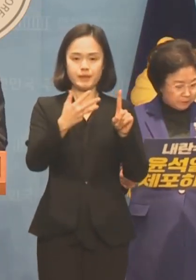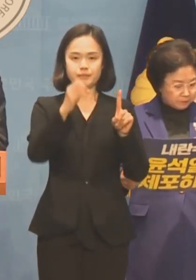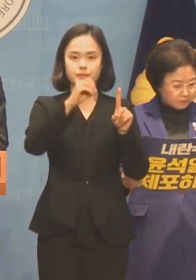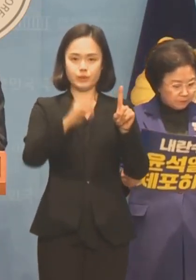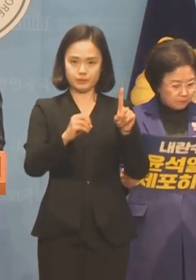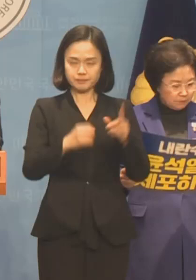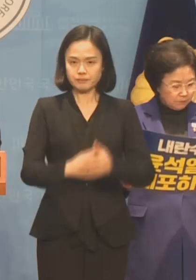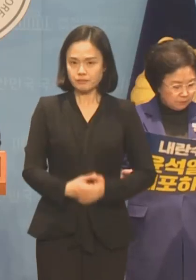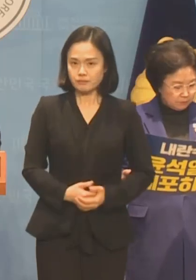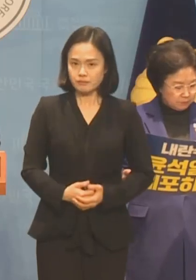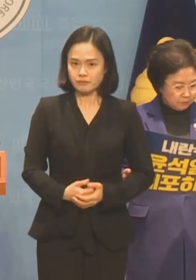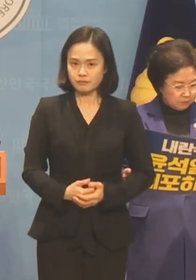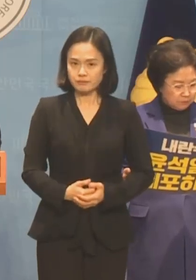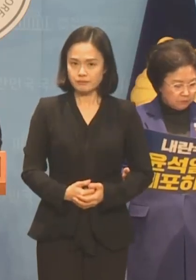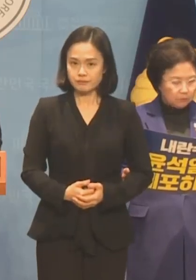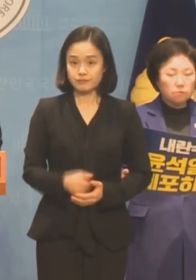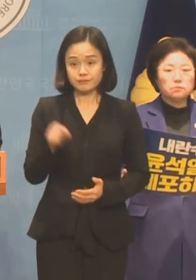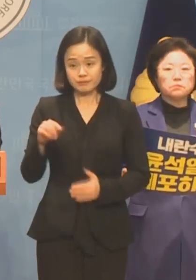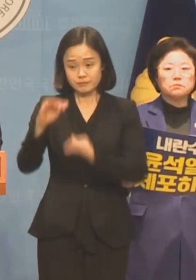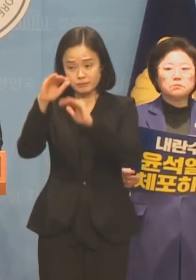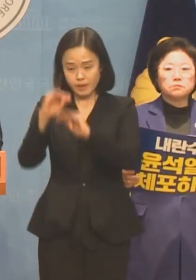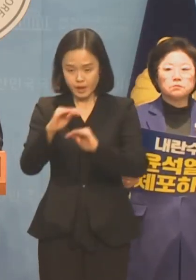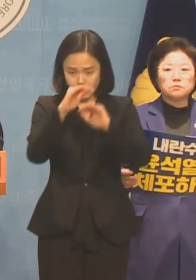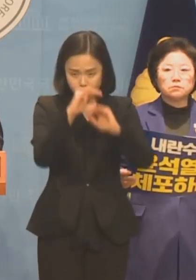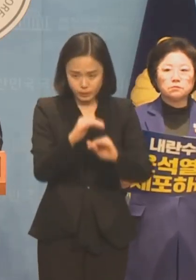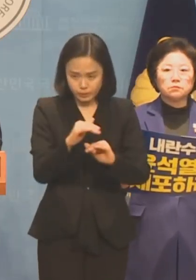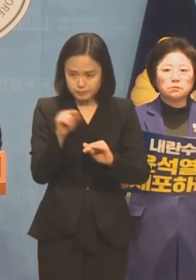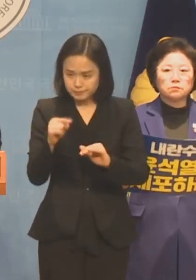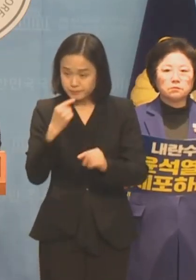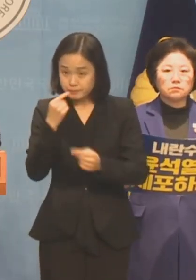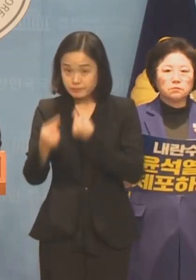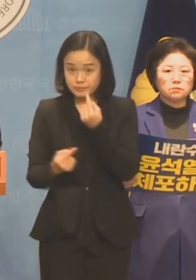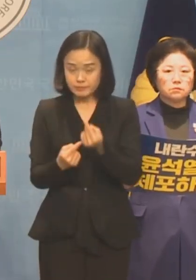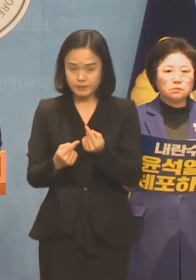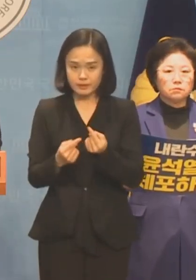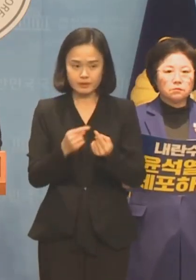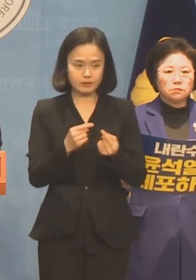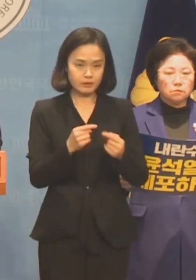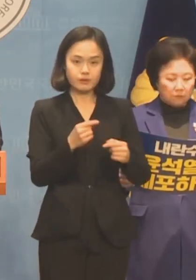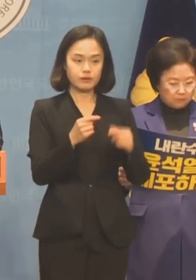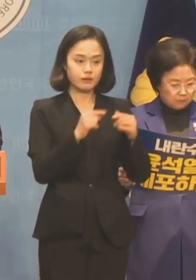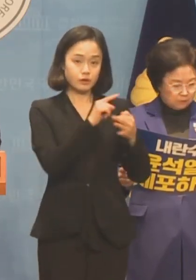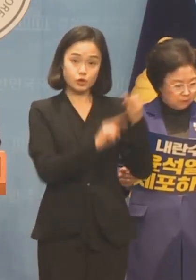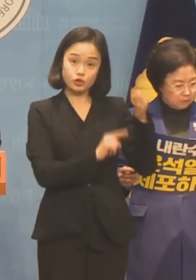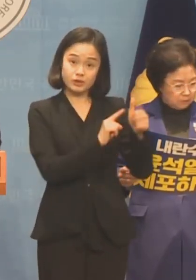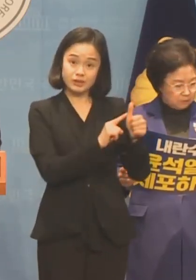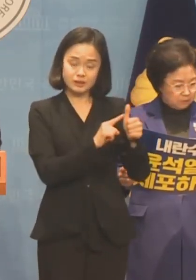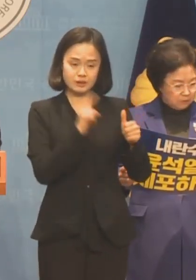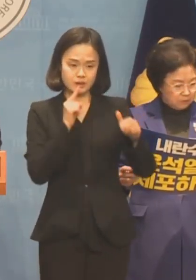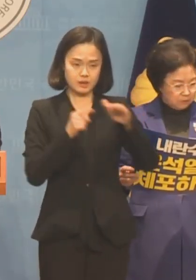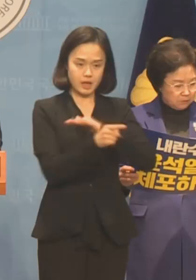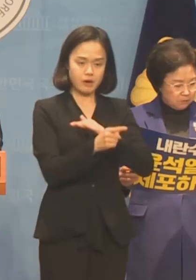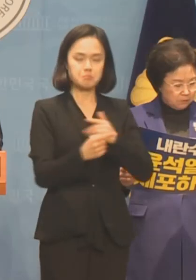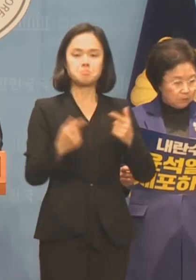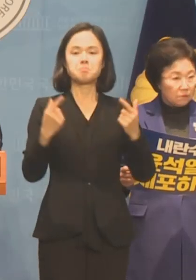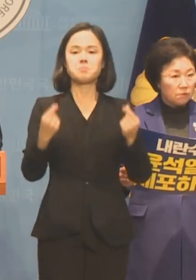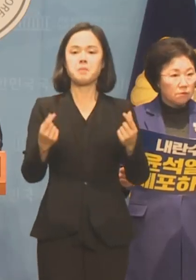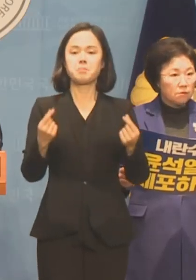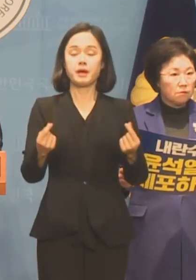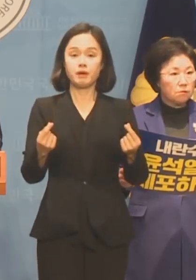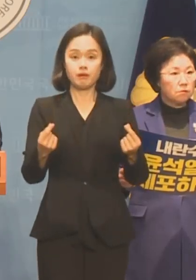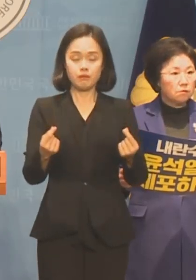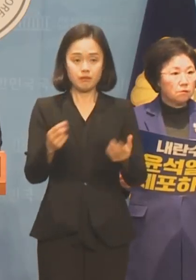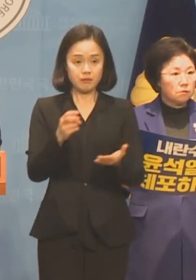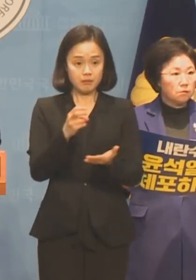분석 결과는 계엄이 합법이다, 내란에 대해서 윤석열 대통령이 책임 없다, 계엄을 더 세게